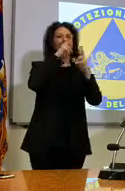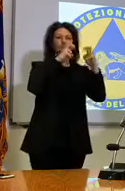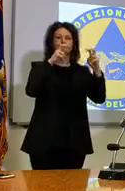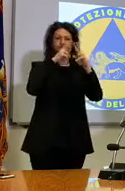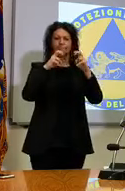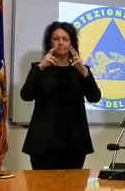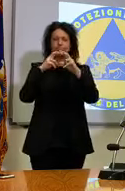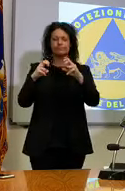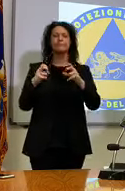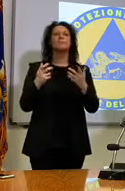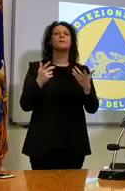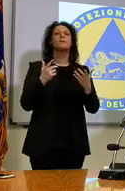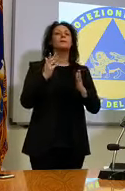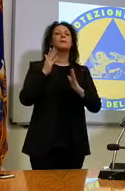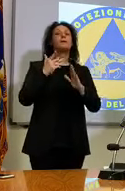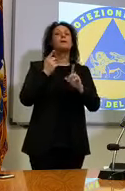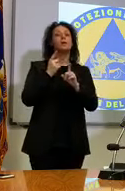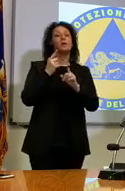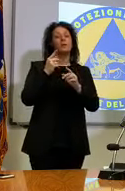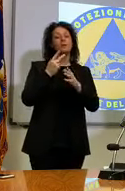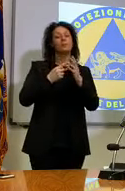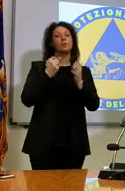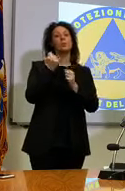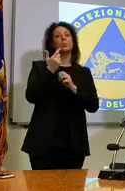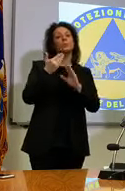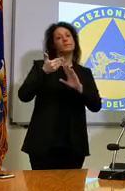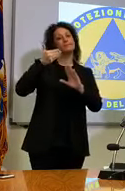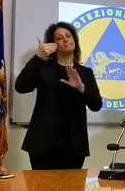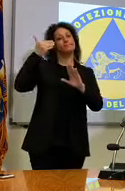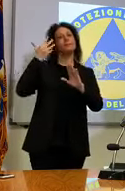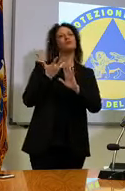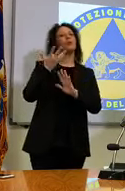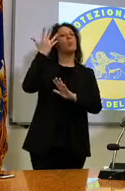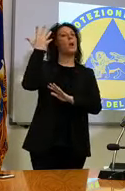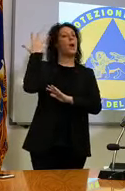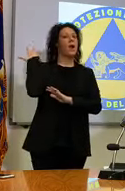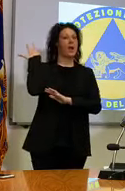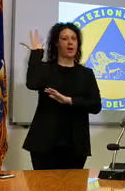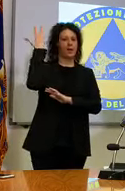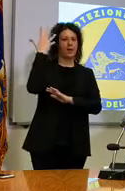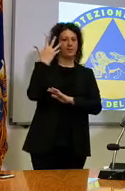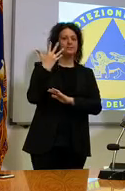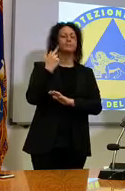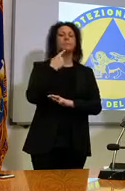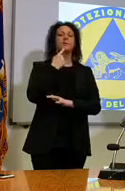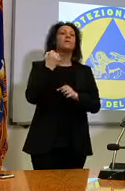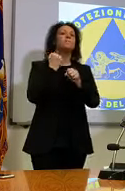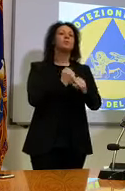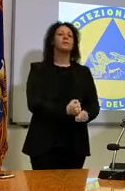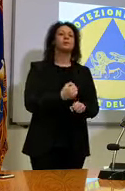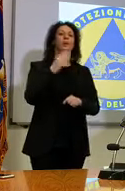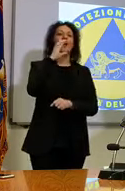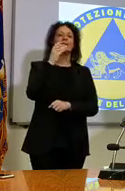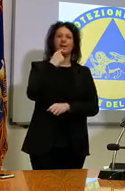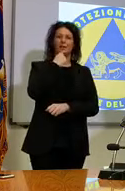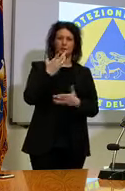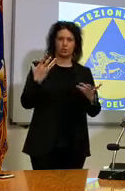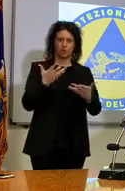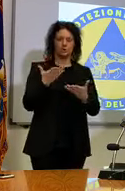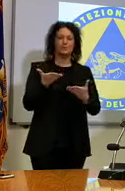nella media della mortalità negli ultimi 5 anni. La faccio breve. Secondo la Fondazione Cattaneo, i decessi